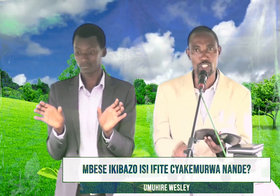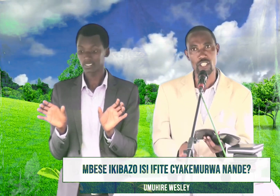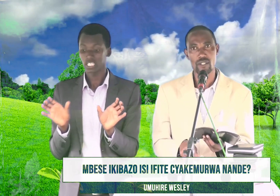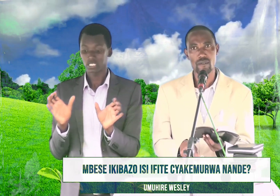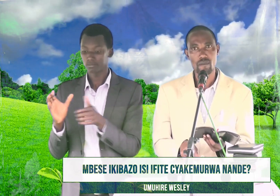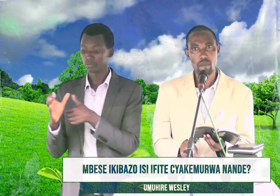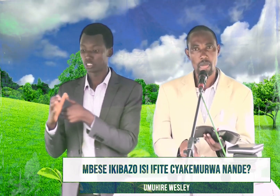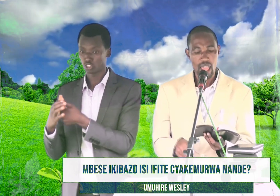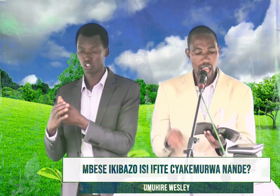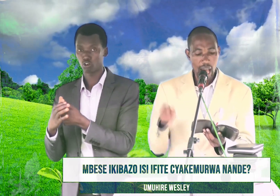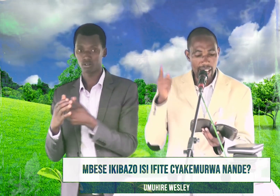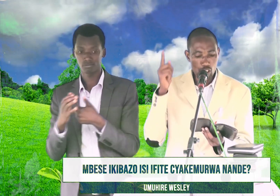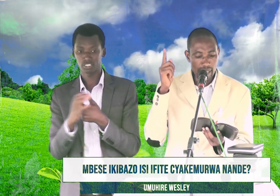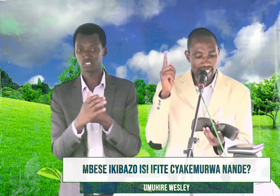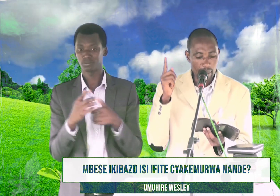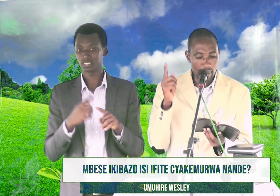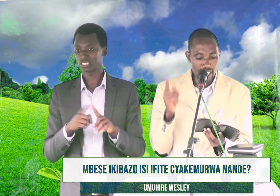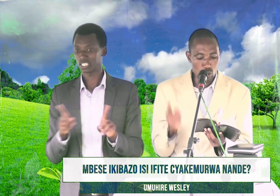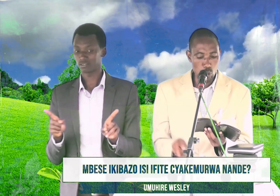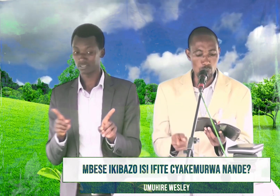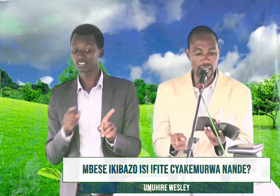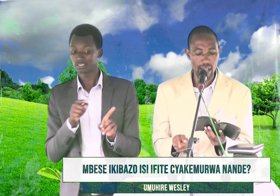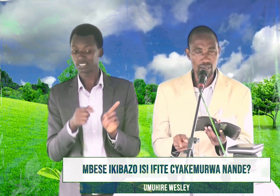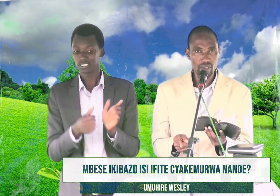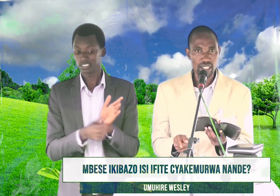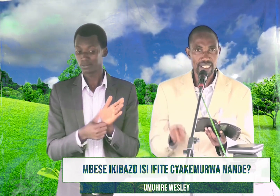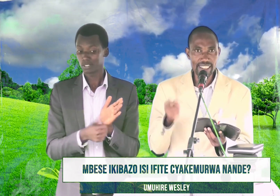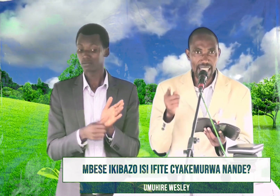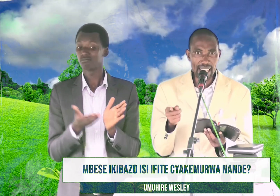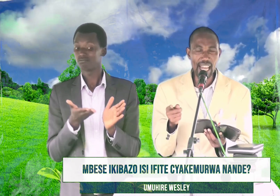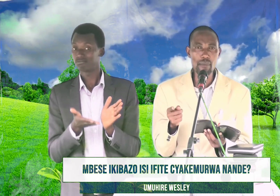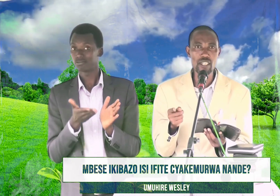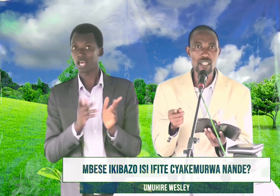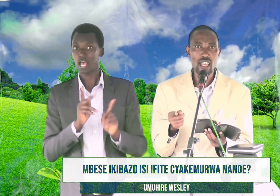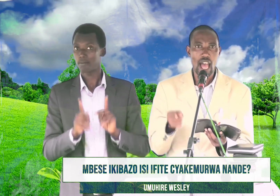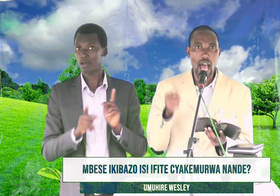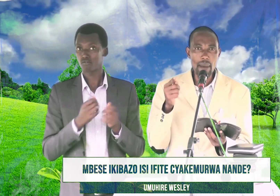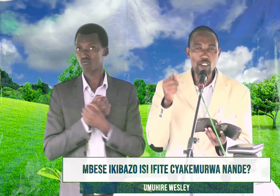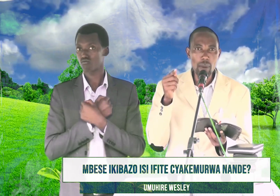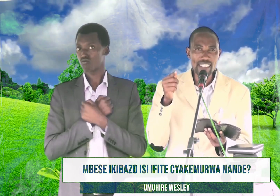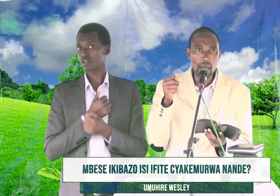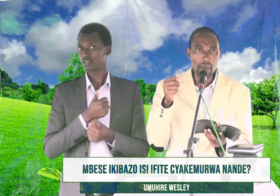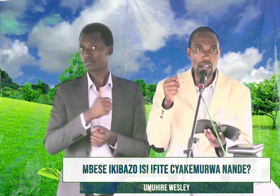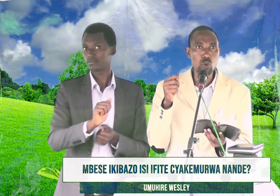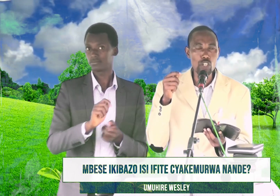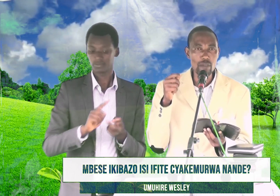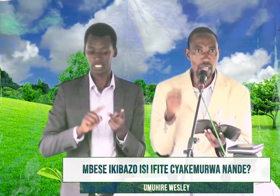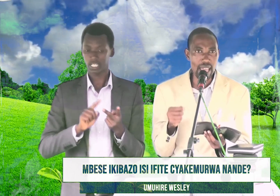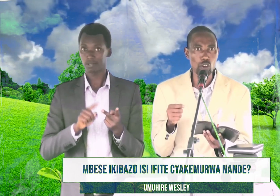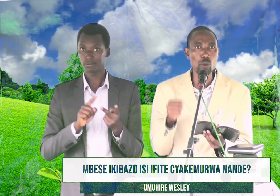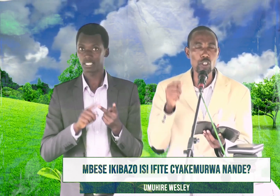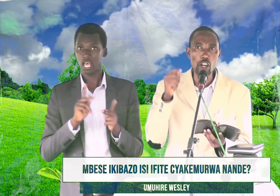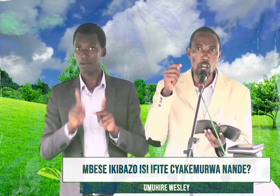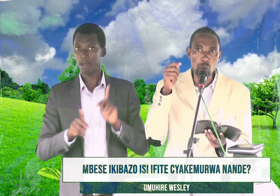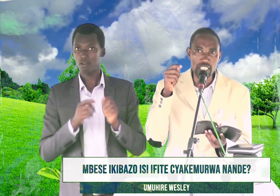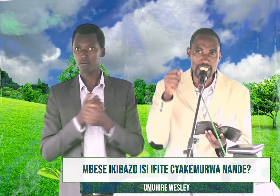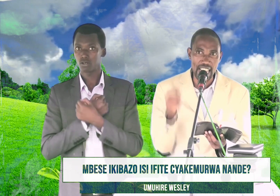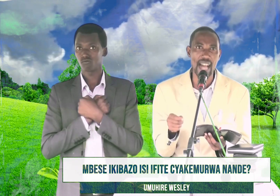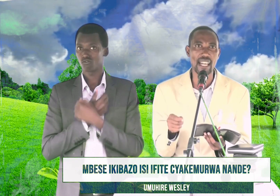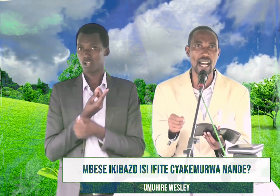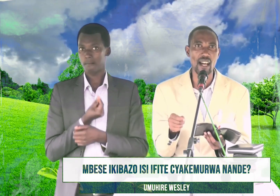mu isi. Abantu bazaba bikunda. Icya kabiri, abantu bazaba bakunda impiya ku buryo